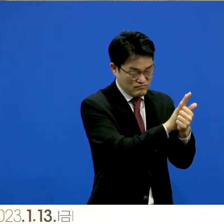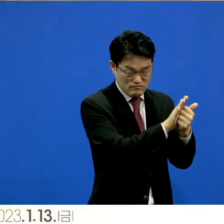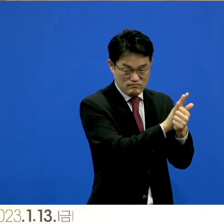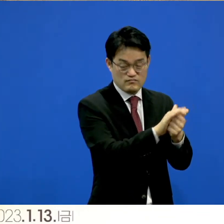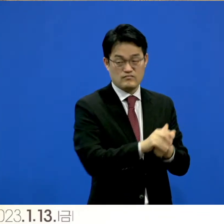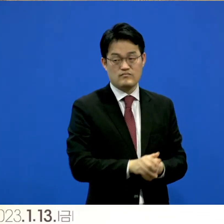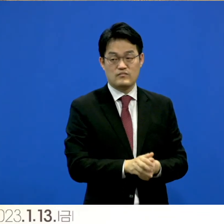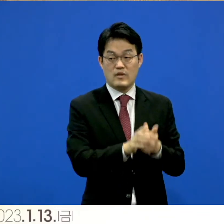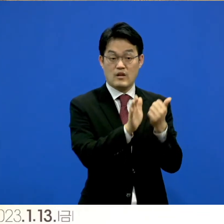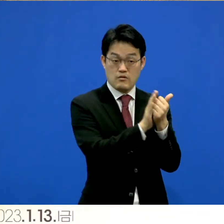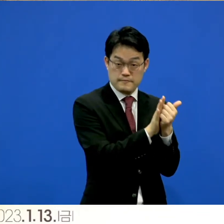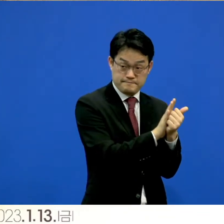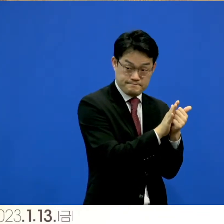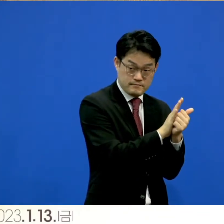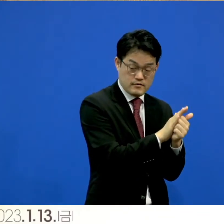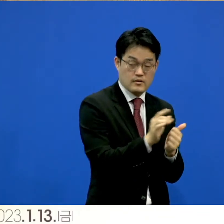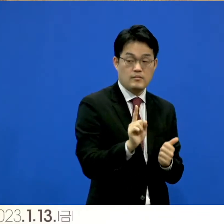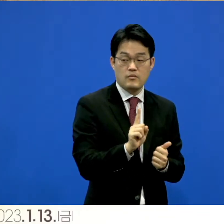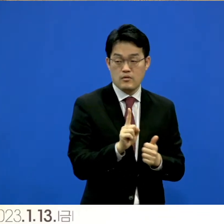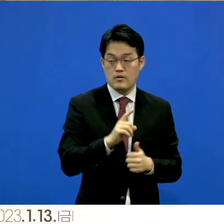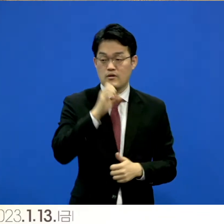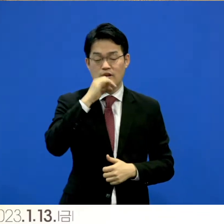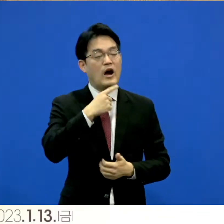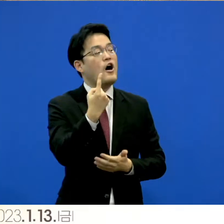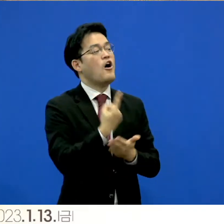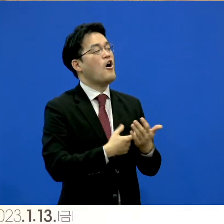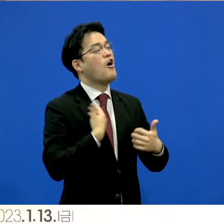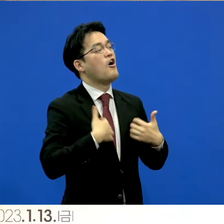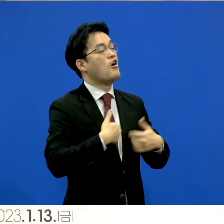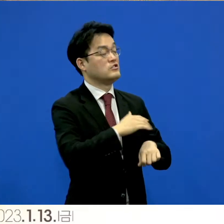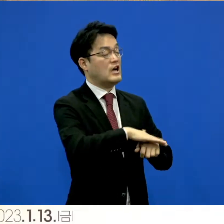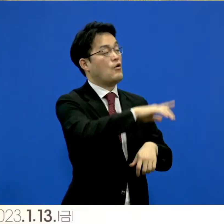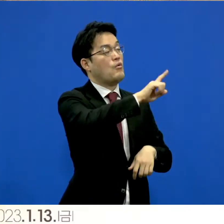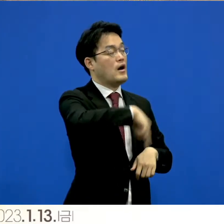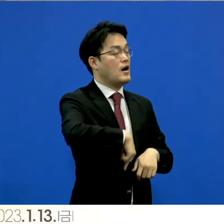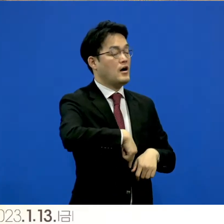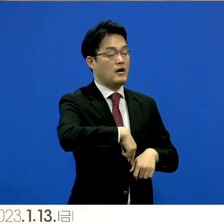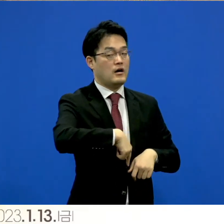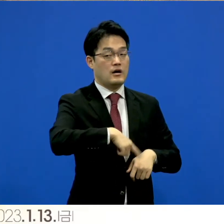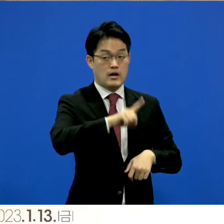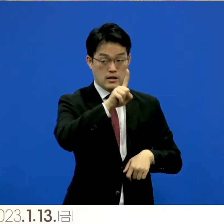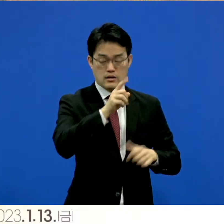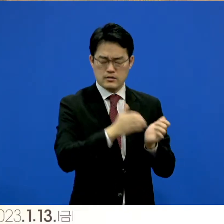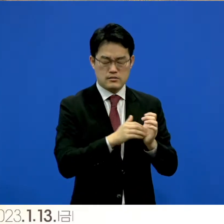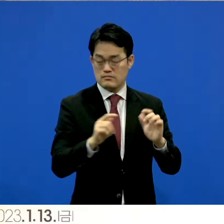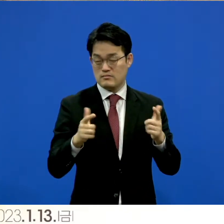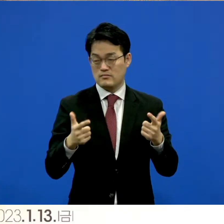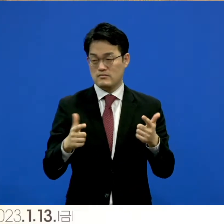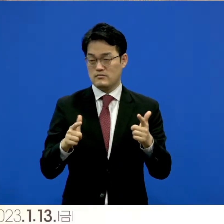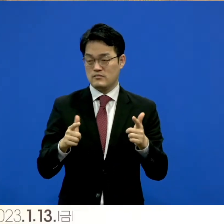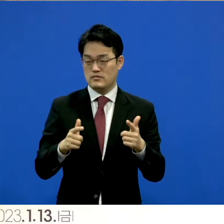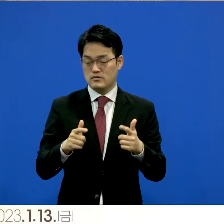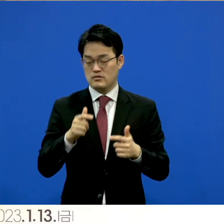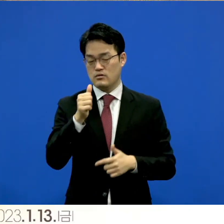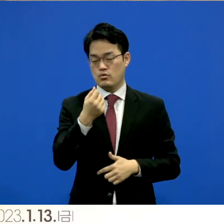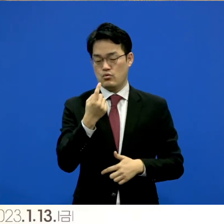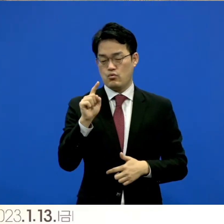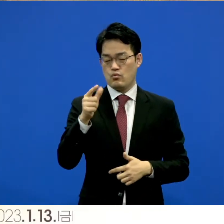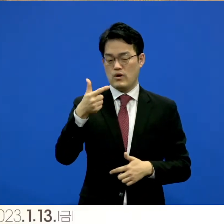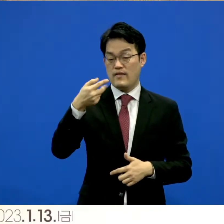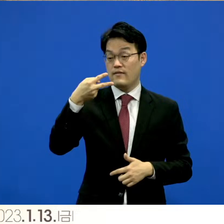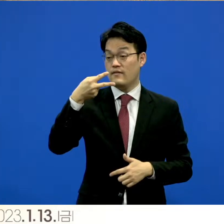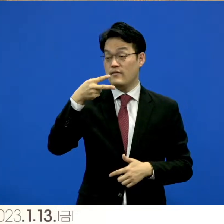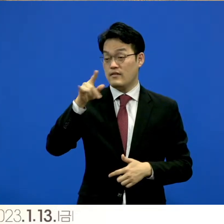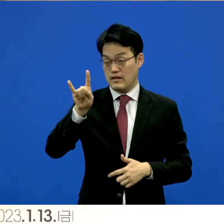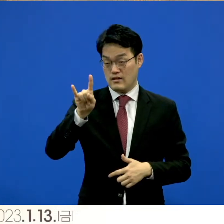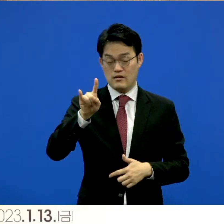이 환대는 단순히 환영하는 것과 다릅니다. 웰컴과 전혀 다릅니다. 이 호스피탈리티라고 하는 이 단어는